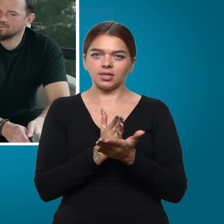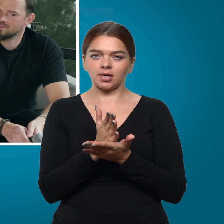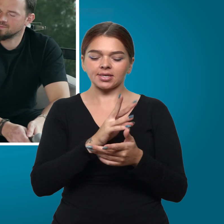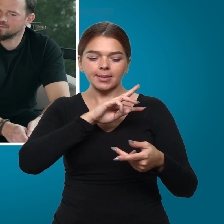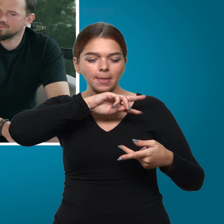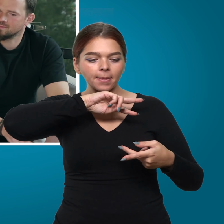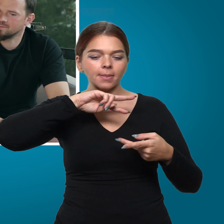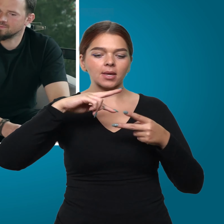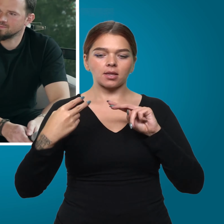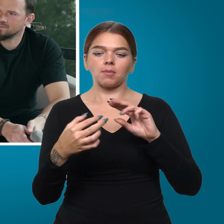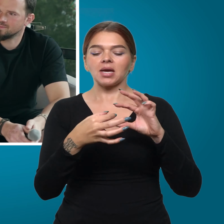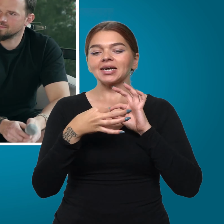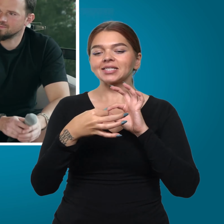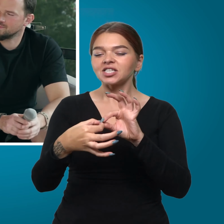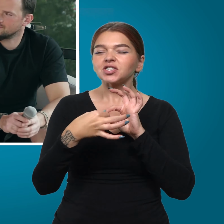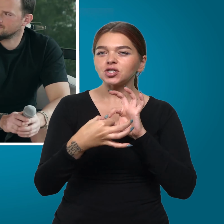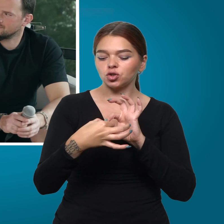gyvenimu.